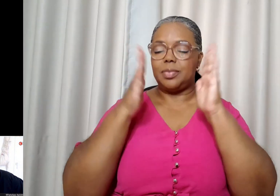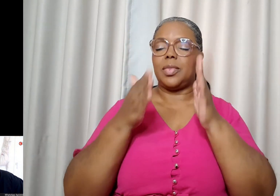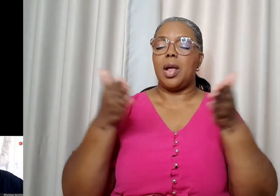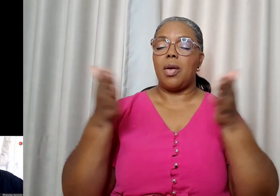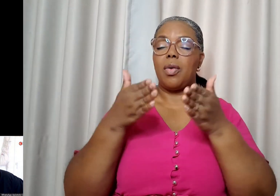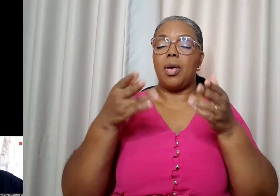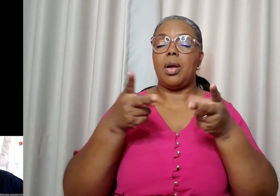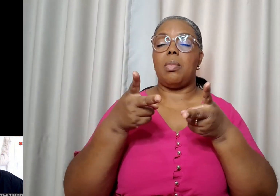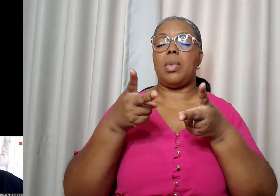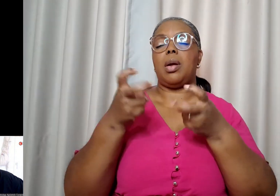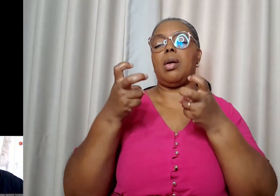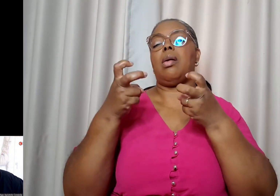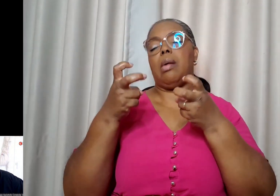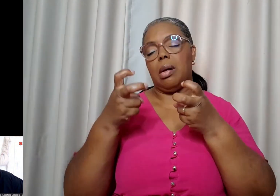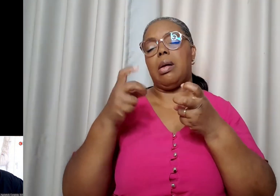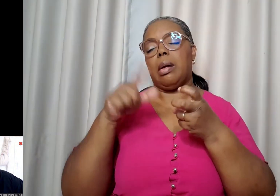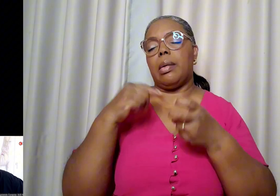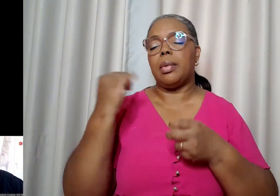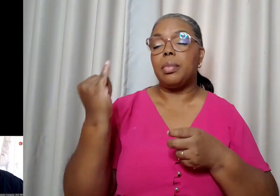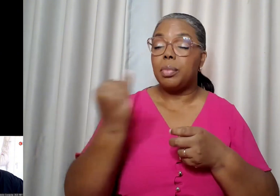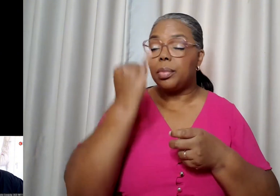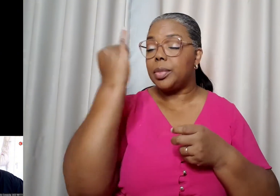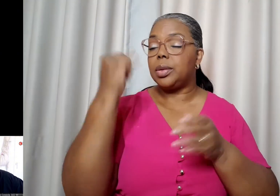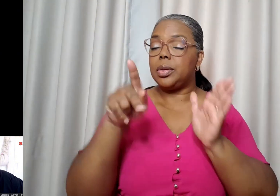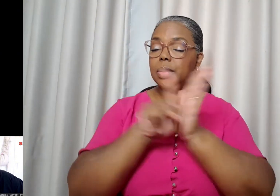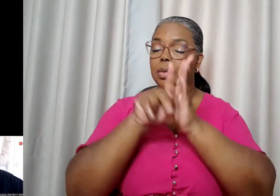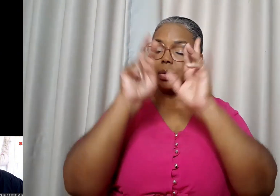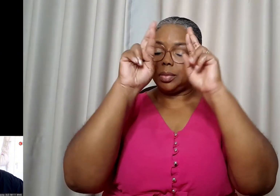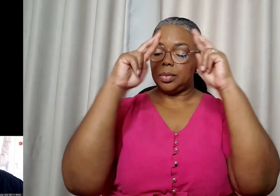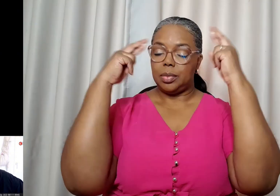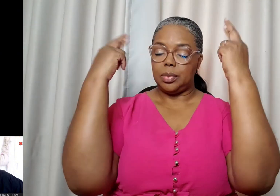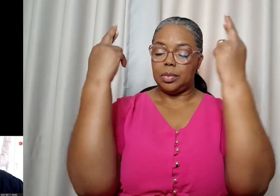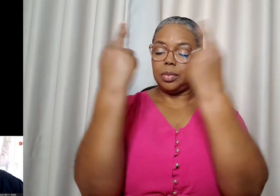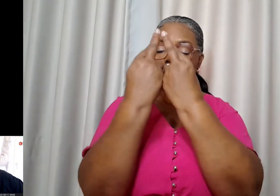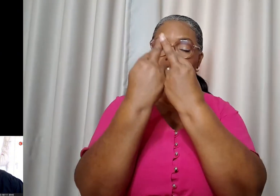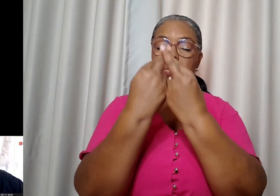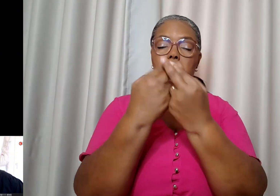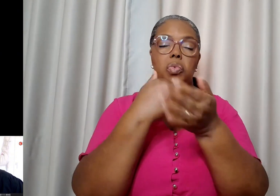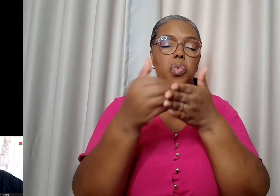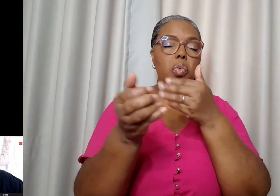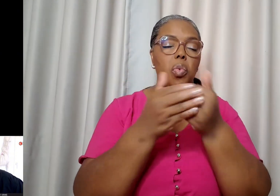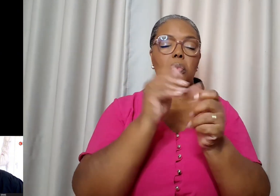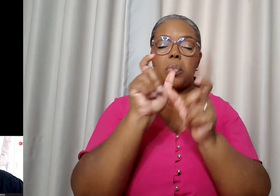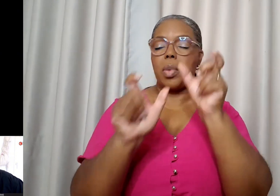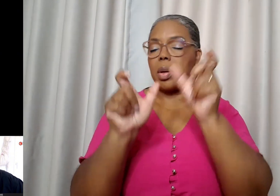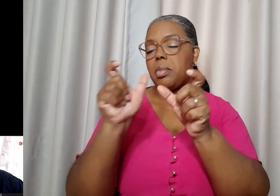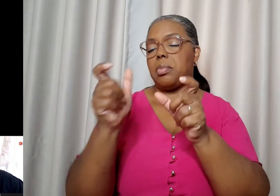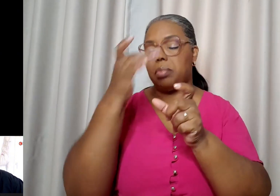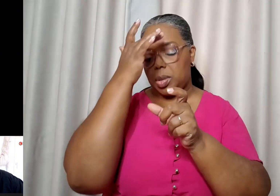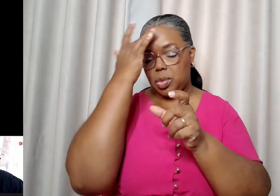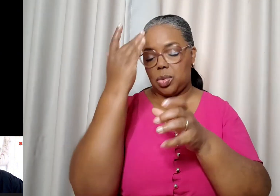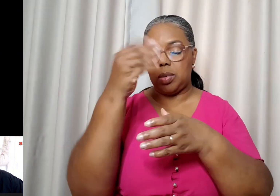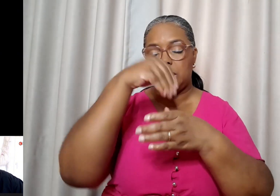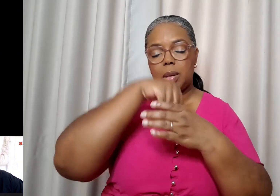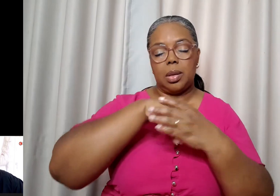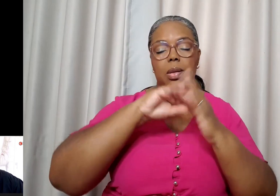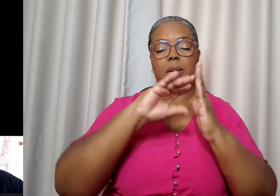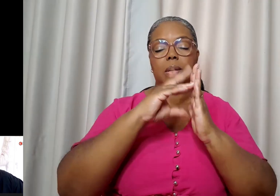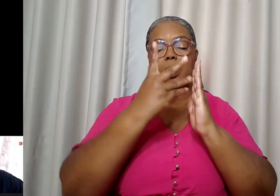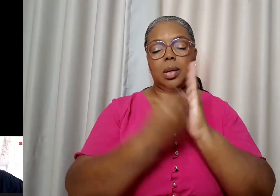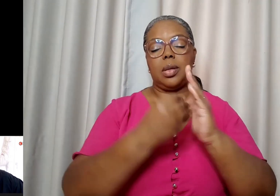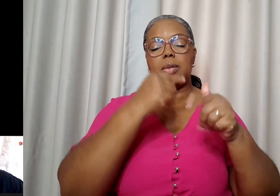tão importantes para o reino, como qualquer um daqueles que estão dentro das igrejas trabalhando na